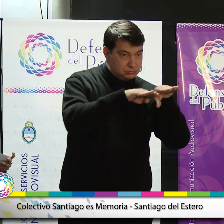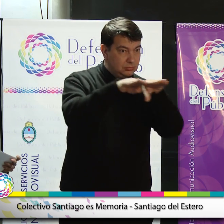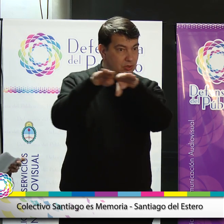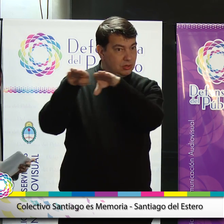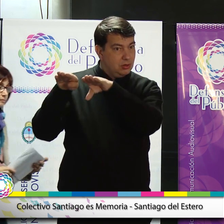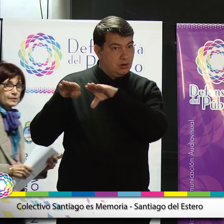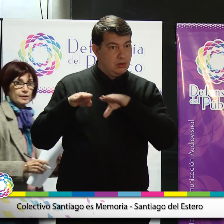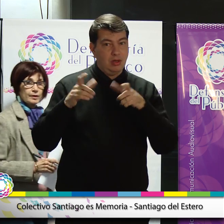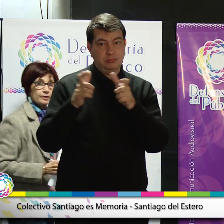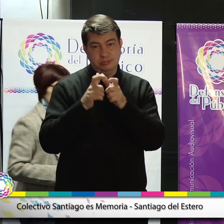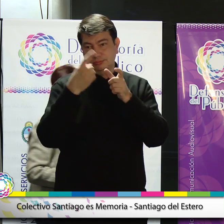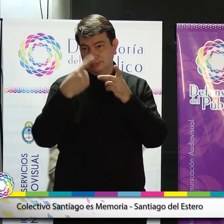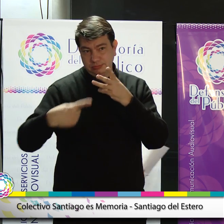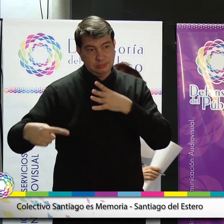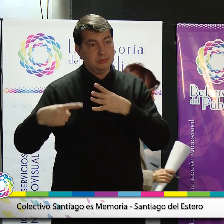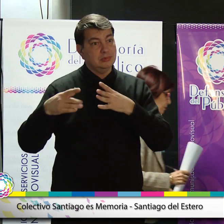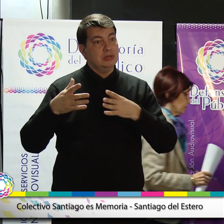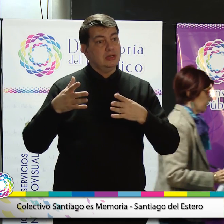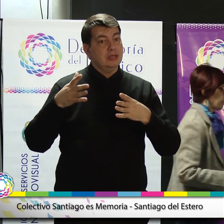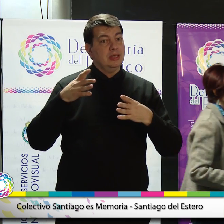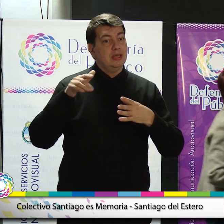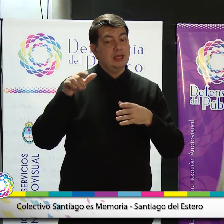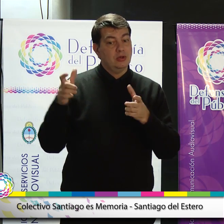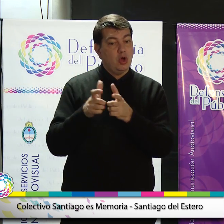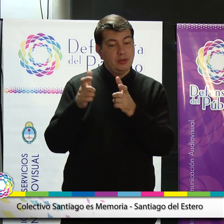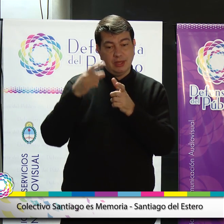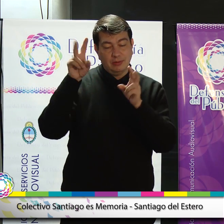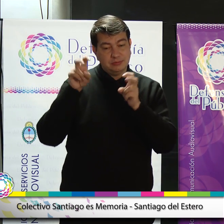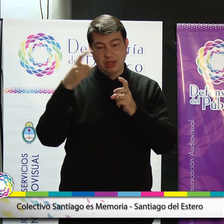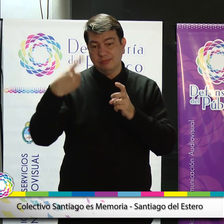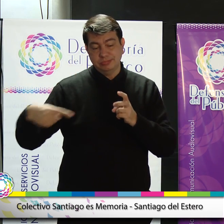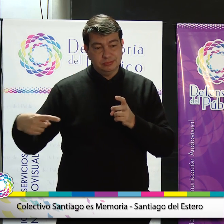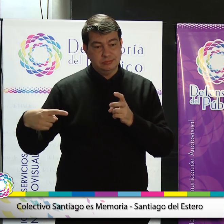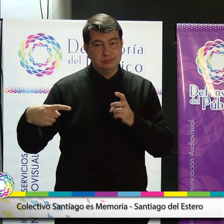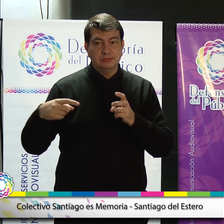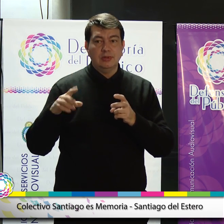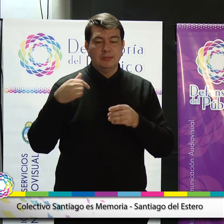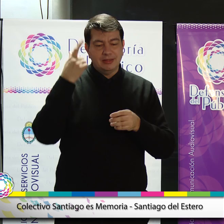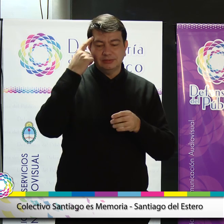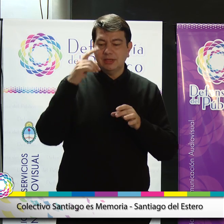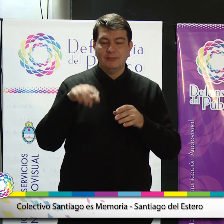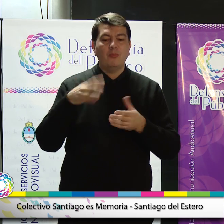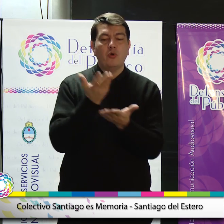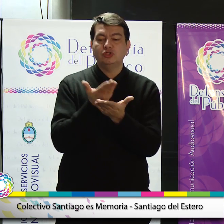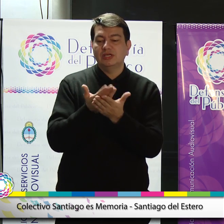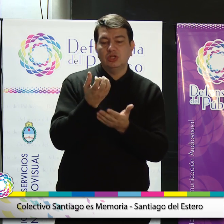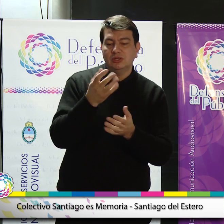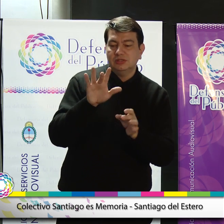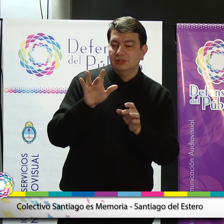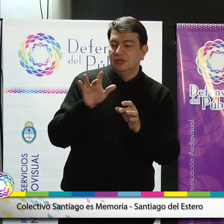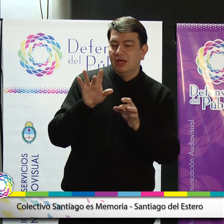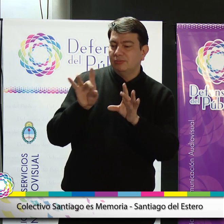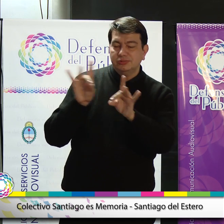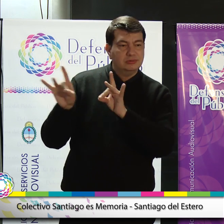producción de esos contenidos esos contenidos no esos esos criterios para seleccionar los proyectos no estén